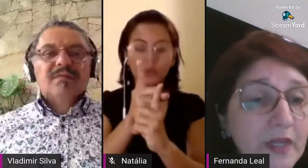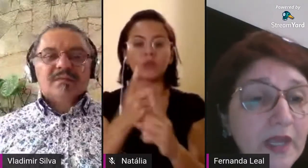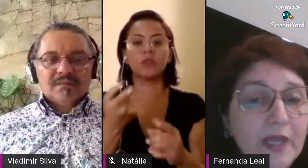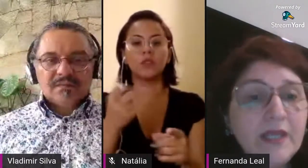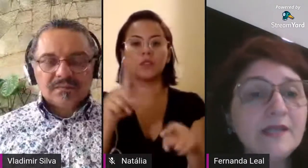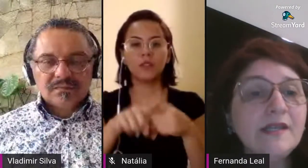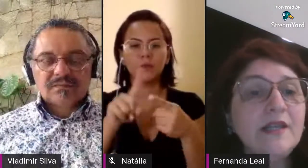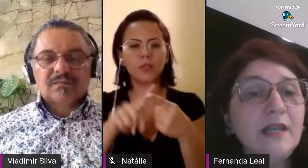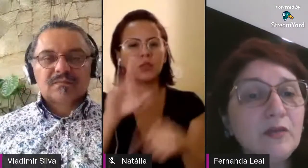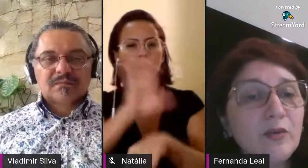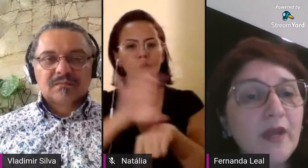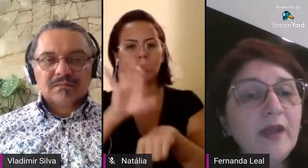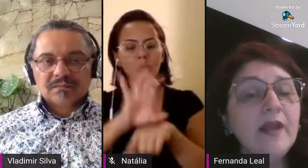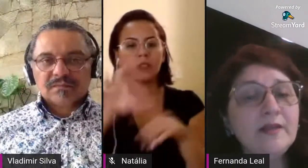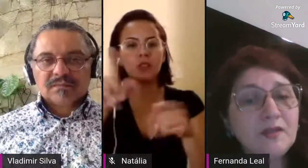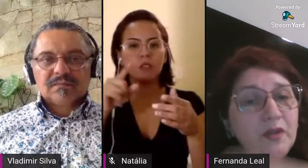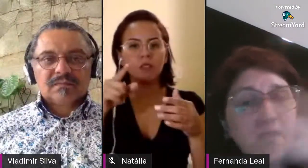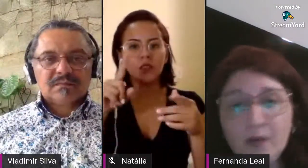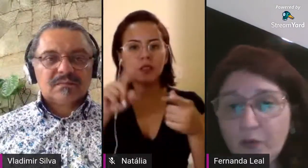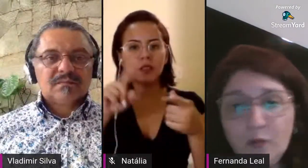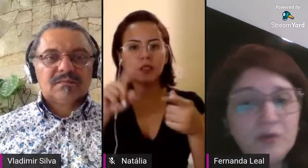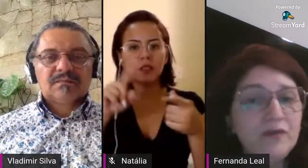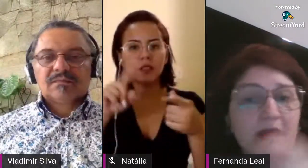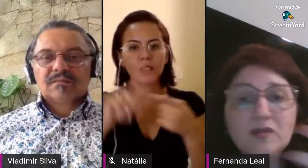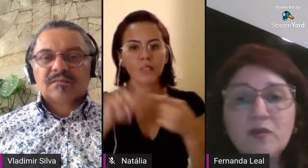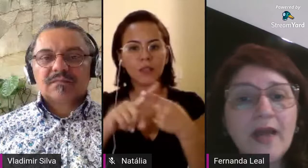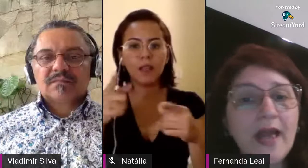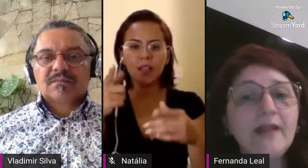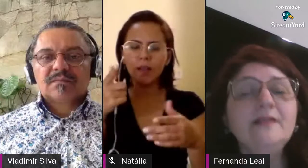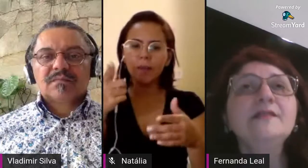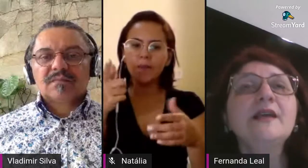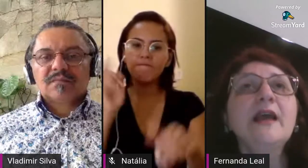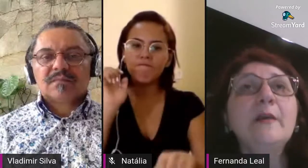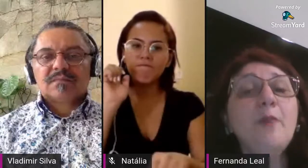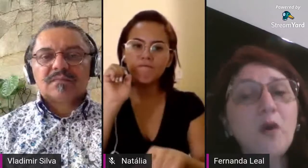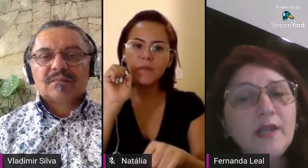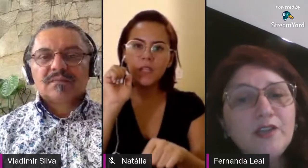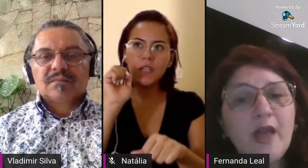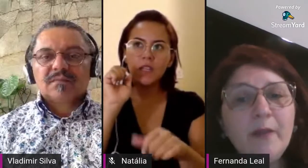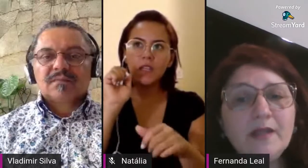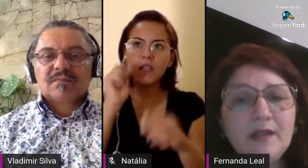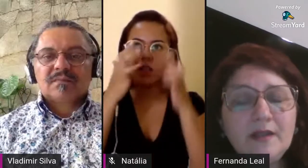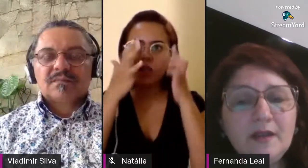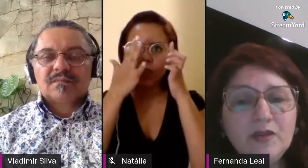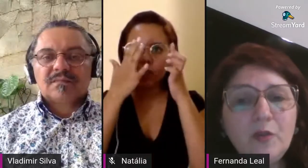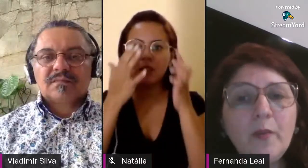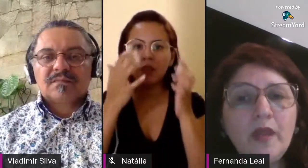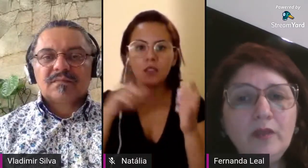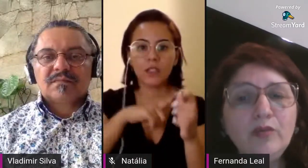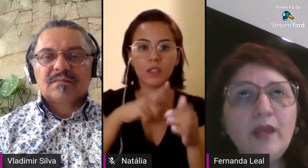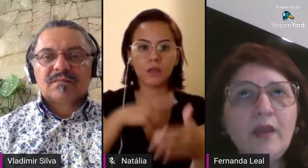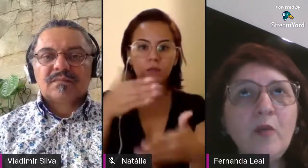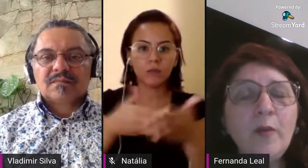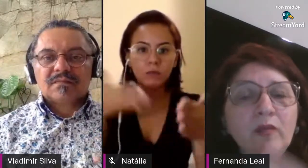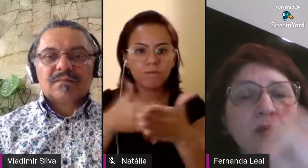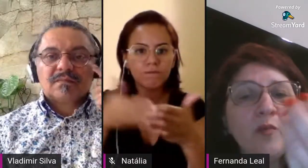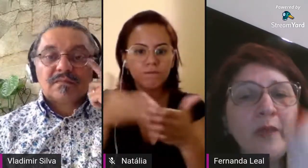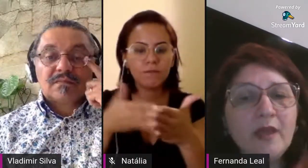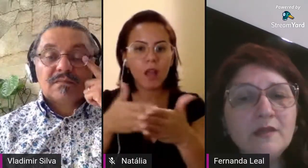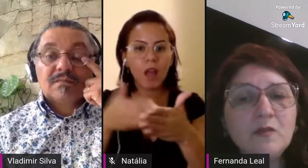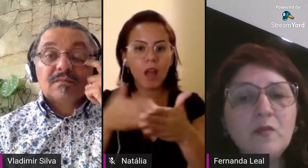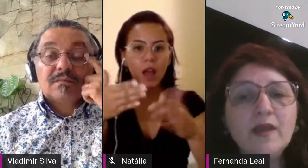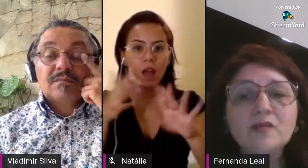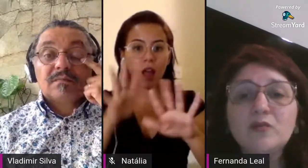física. Em que sentido, né? Esses 80 grupos de vários lugares podem estar presentes neste momento, né? O momento